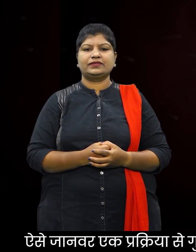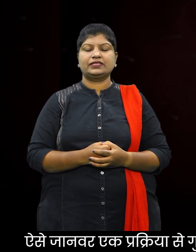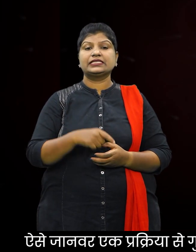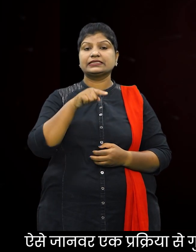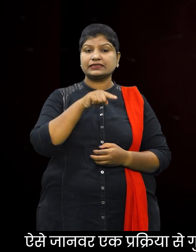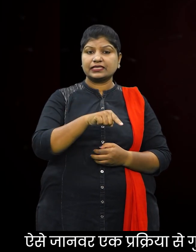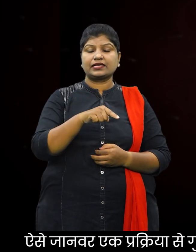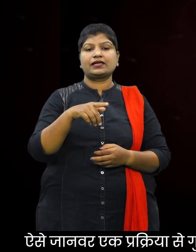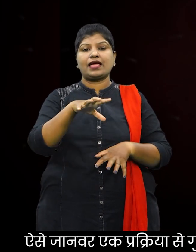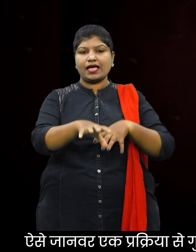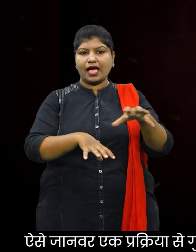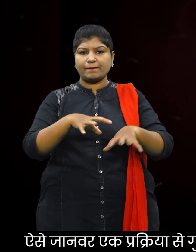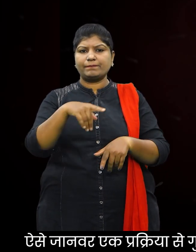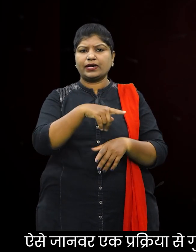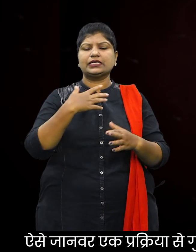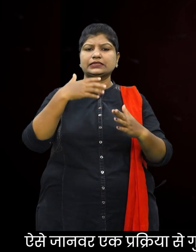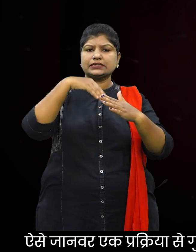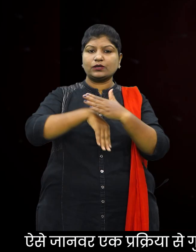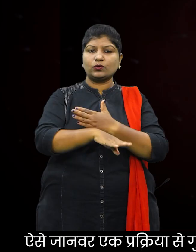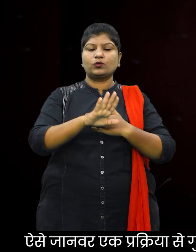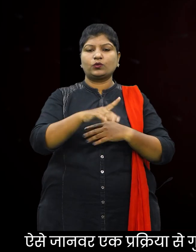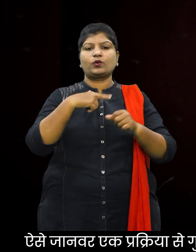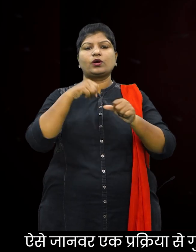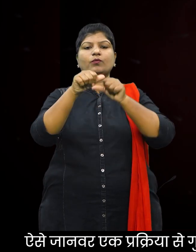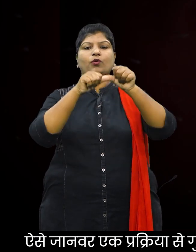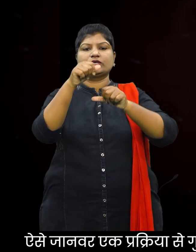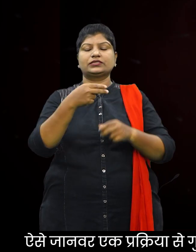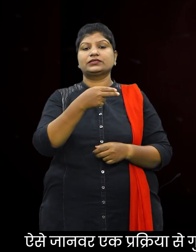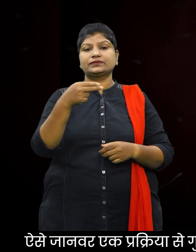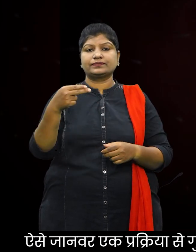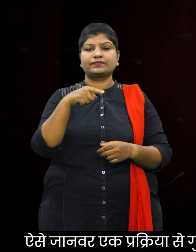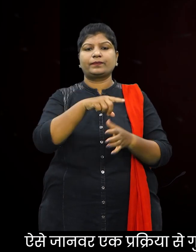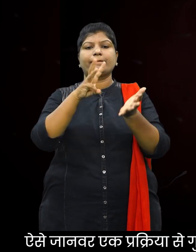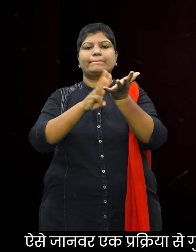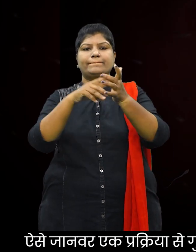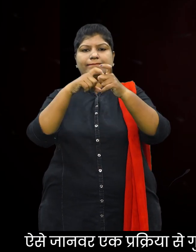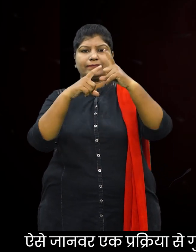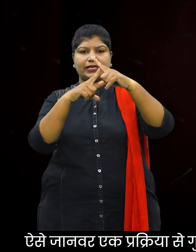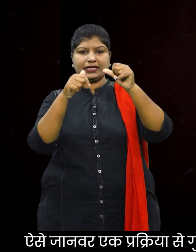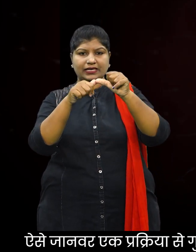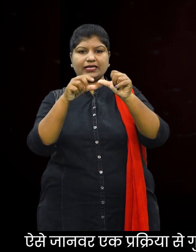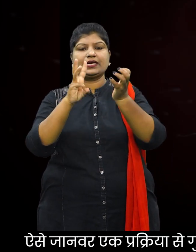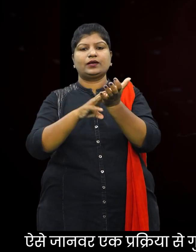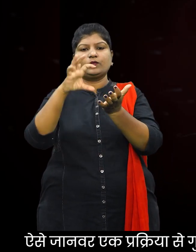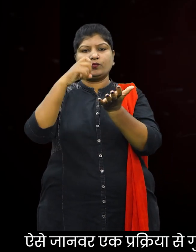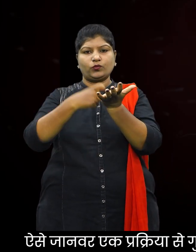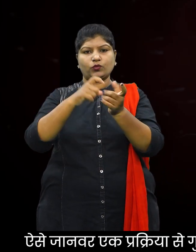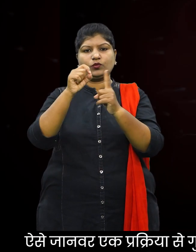ऐसे जानवर एक प्रक्रिया से गुजरते हैं जिसे परिवर्तन कहते हैं,